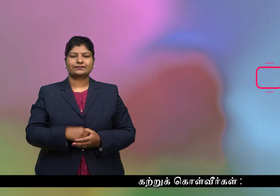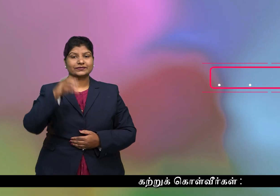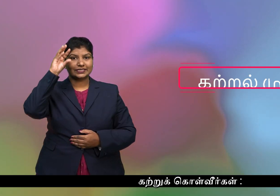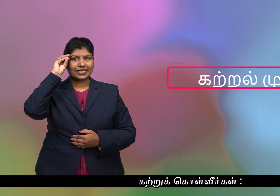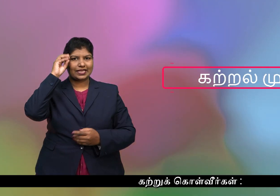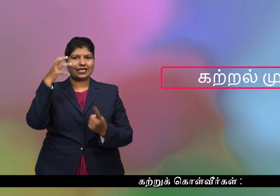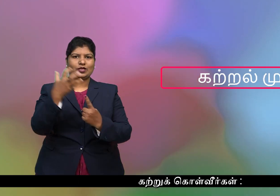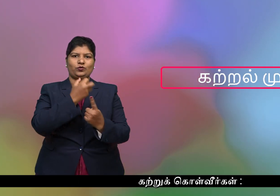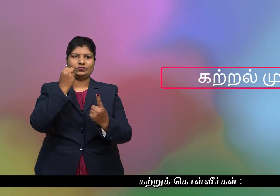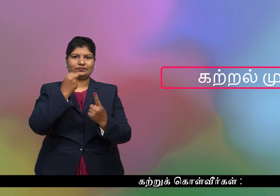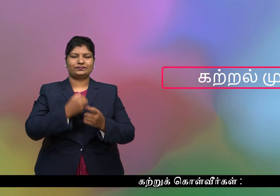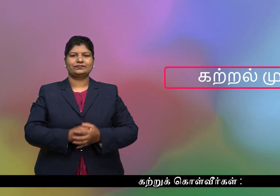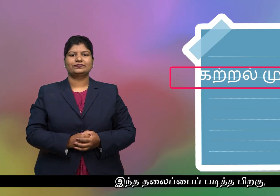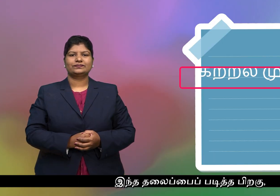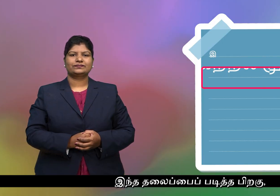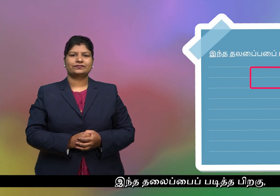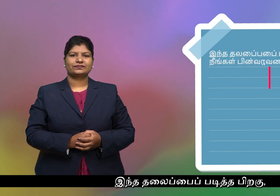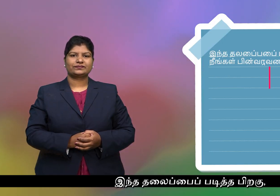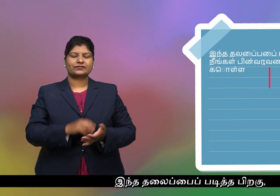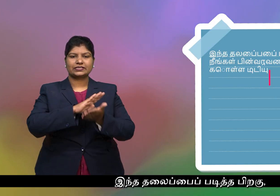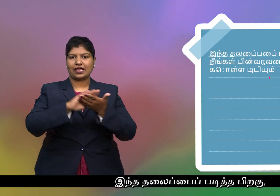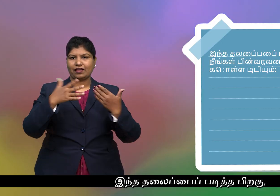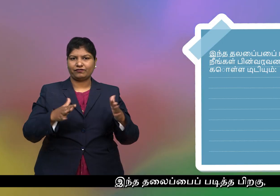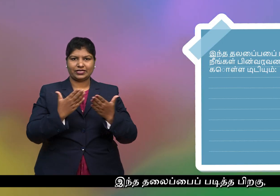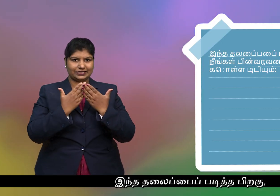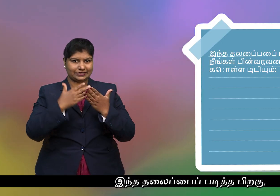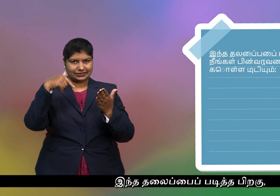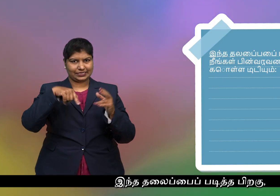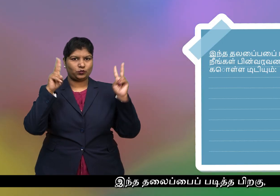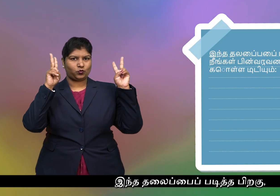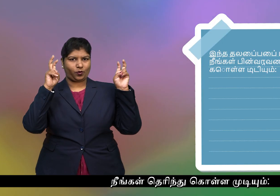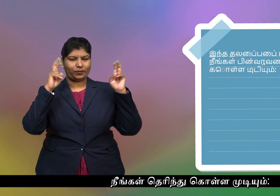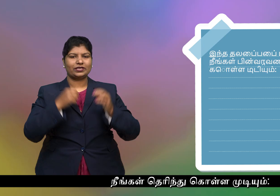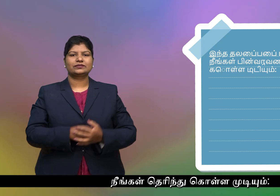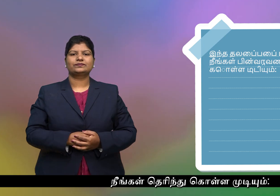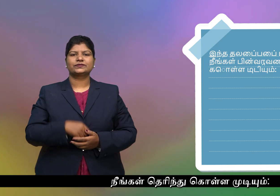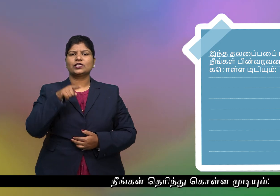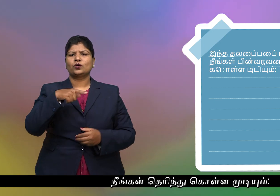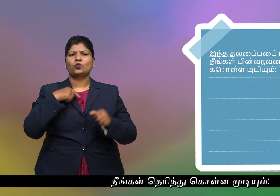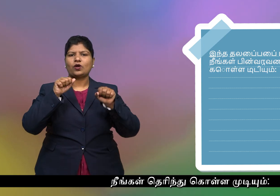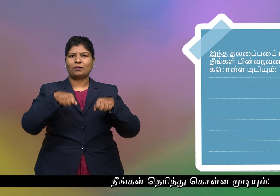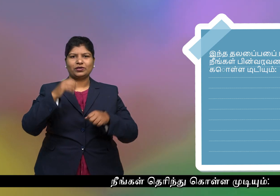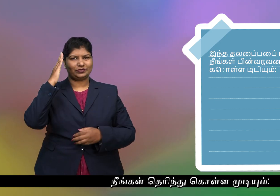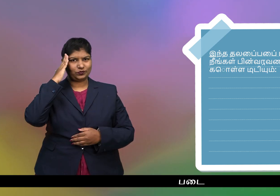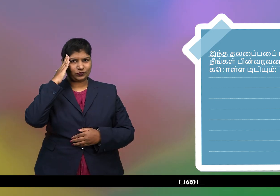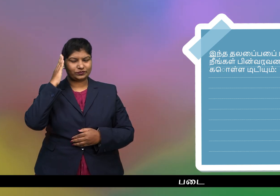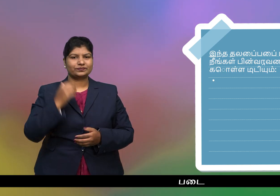கற்றுக்கொள்வீர்கள். இந்த தலைப்பை படித்த பிறகு நீங்கள் தெரிந்து கொள்ள முடியும்: விசை,